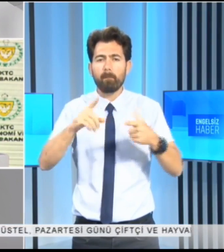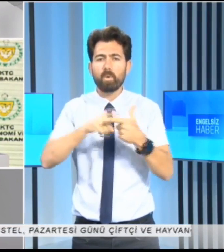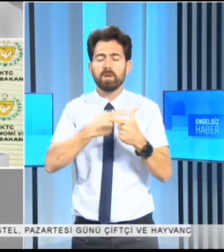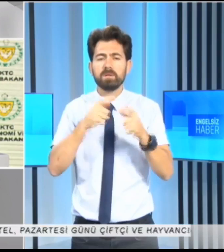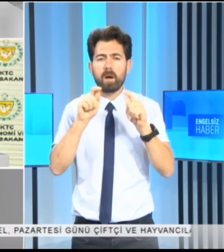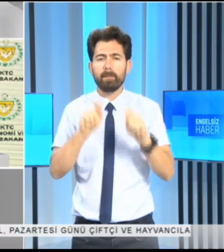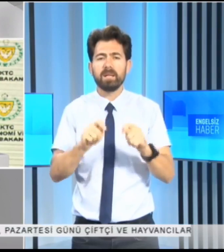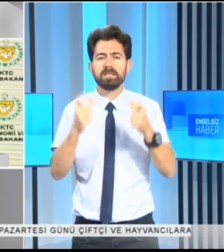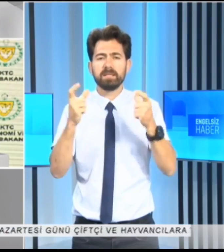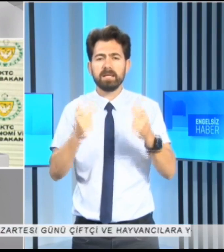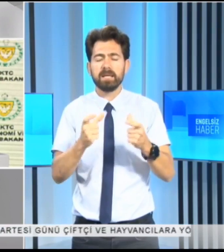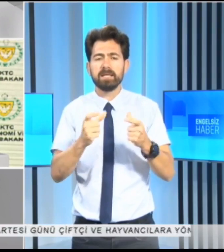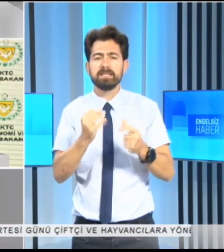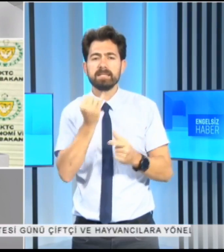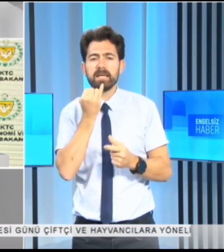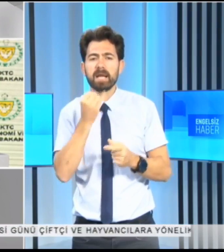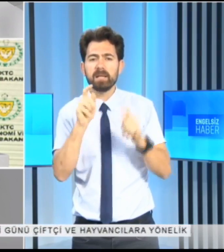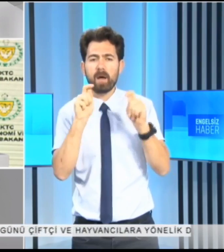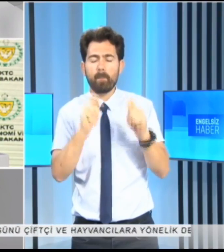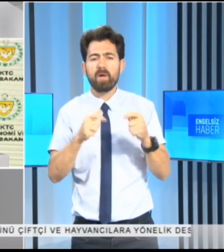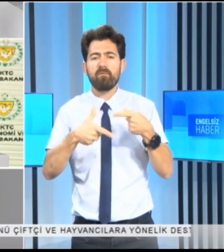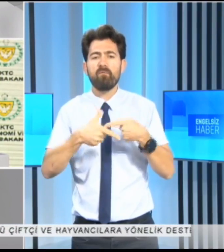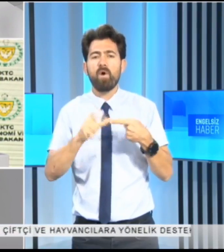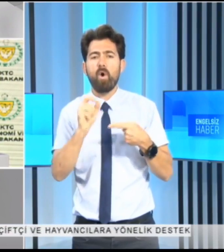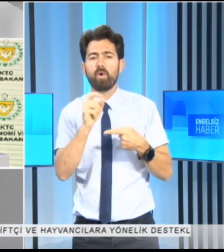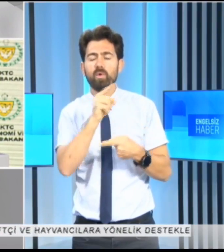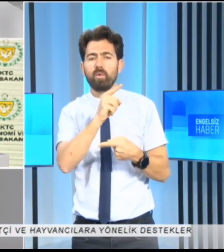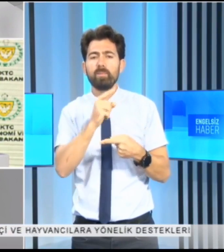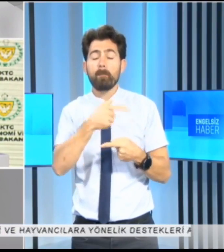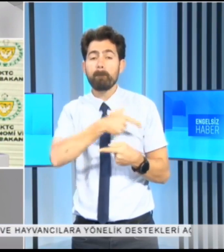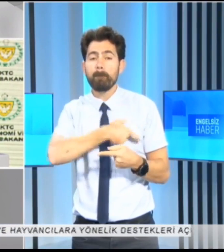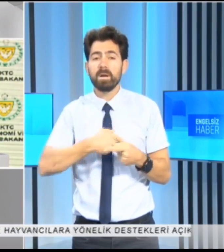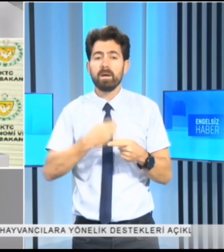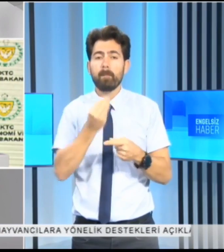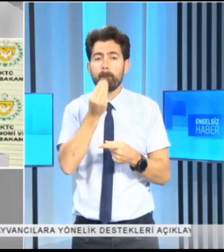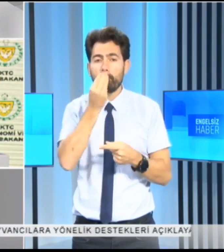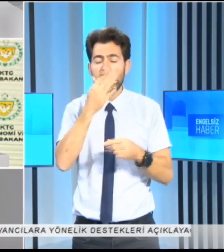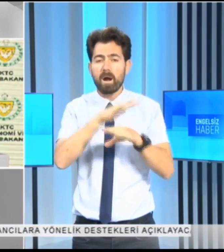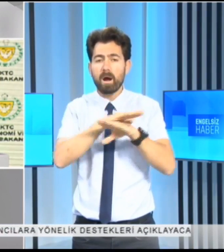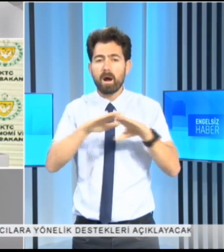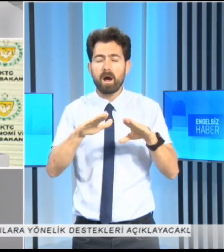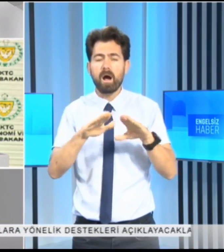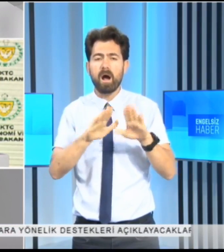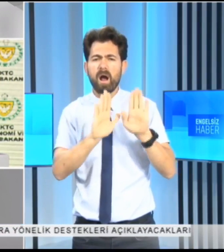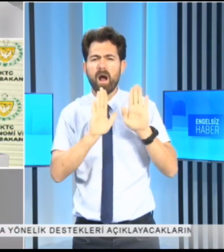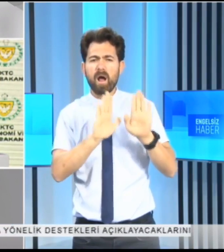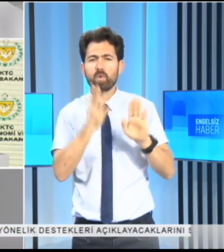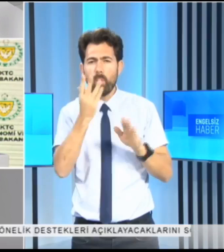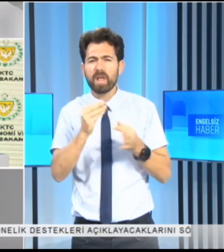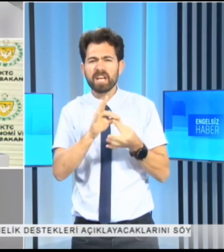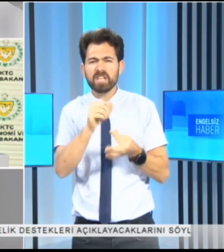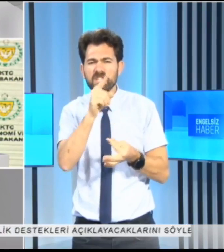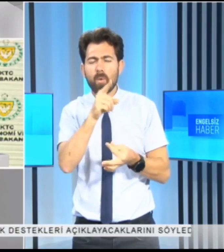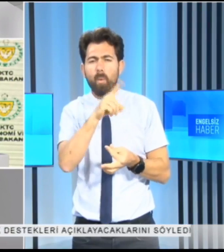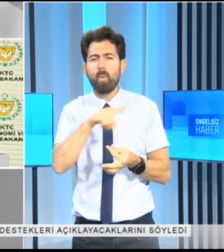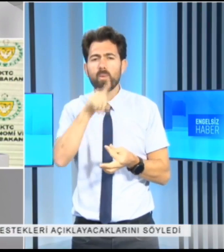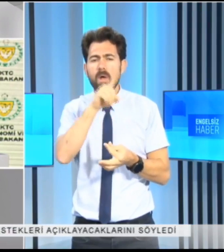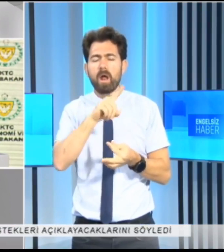yapılacağı alanı da ziyaret eden Fuat Oktay yerleşkeye karşı olanlar karşılarında